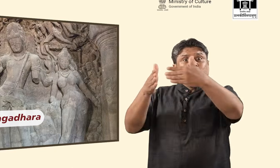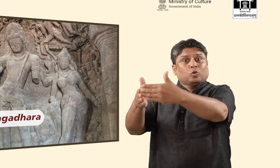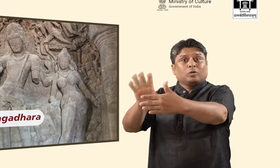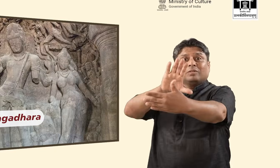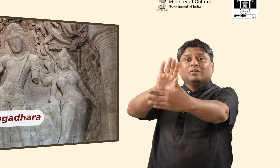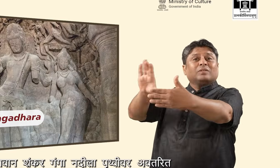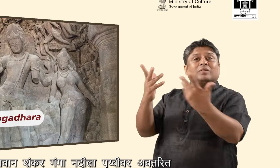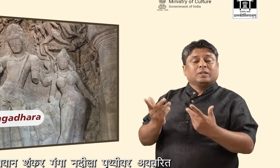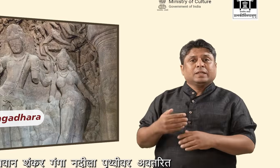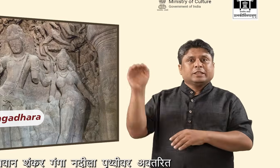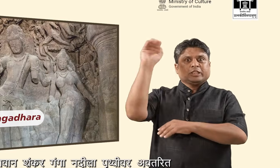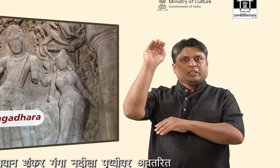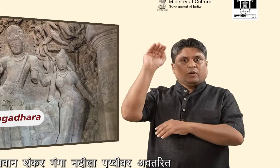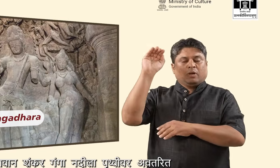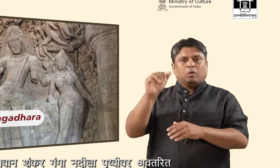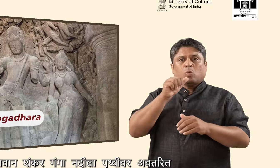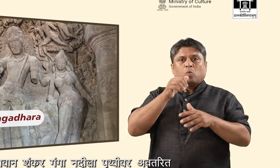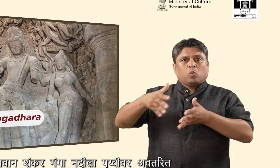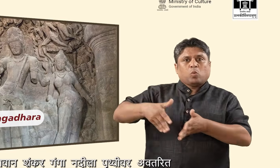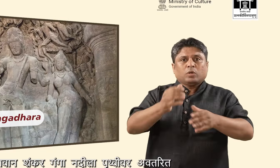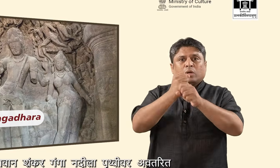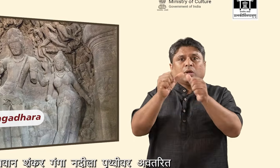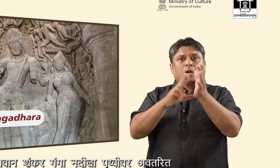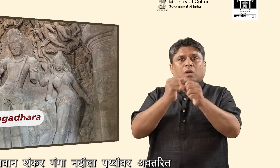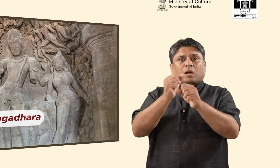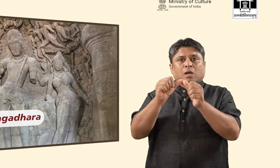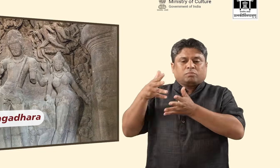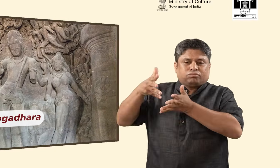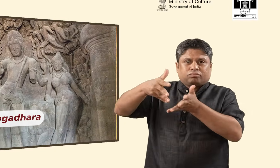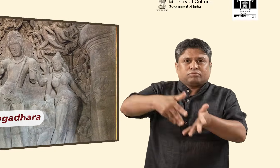गंगाधर, भगवान शंकर गंगा नदीला पृथ्वीवर अवतरित करताना,